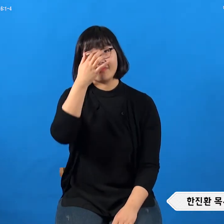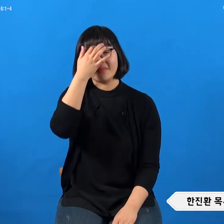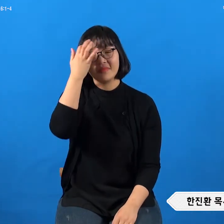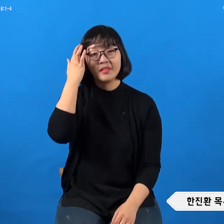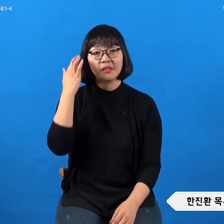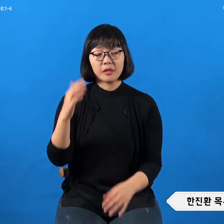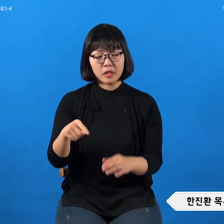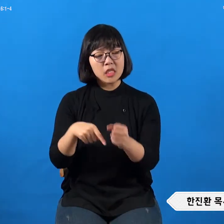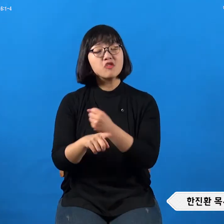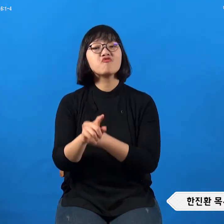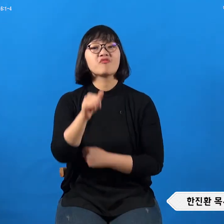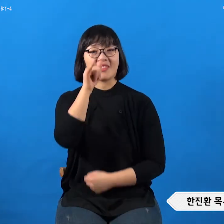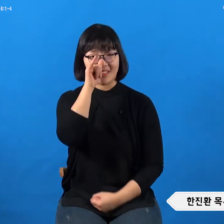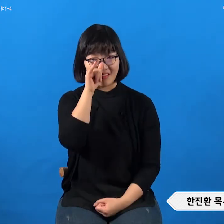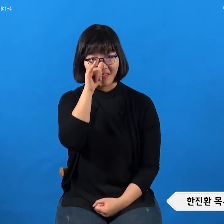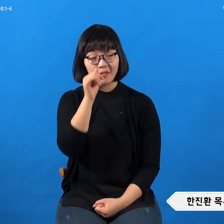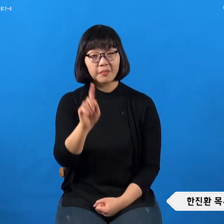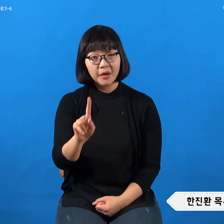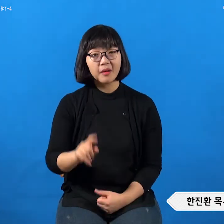그 이유를 알아야 됩니다.